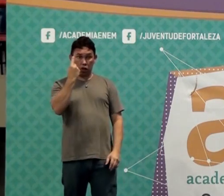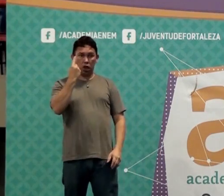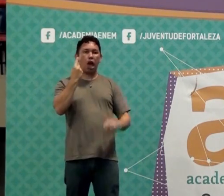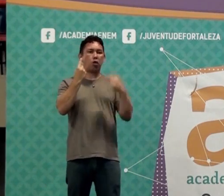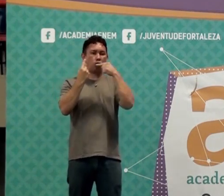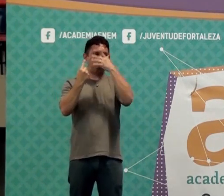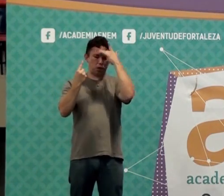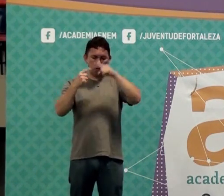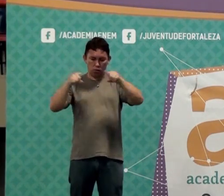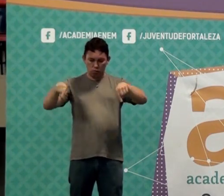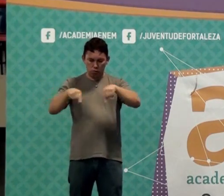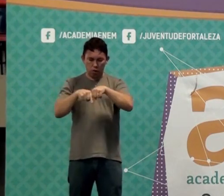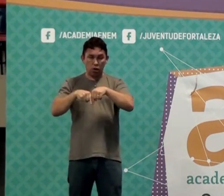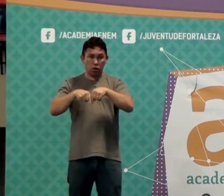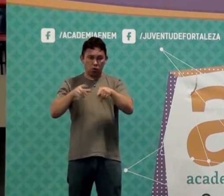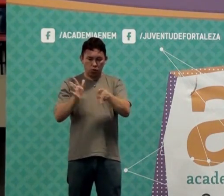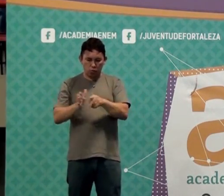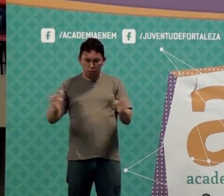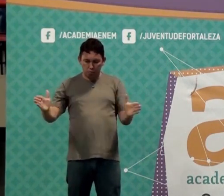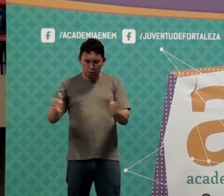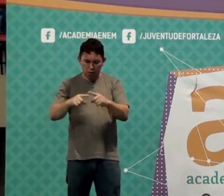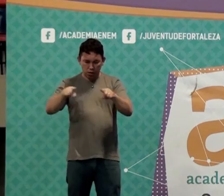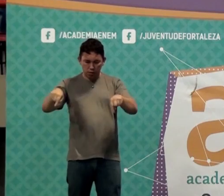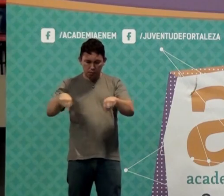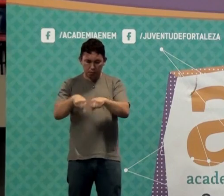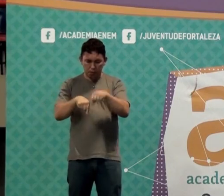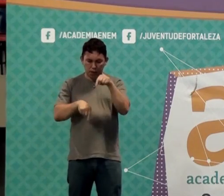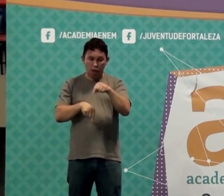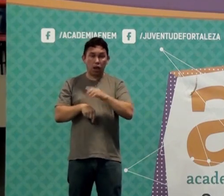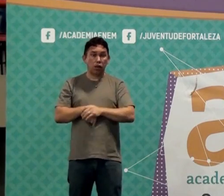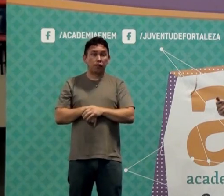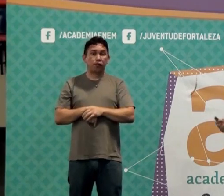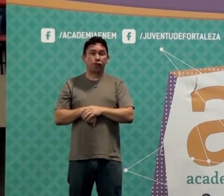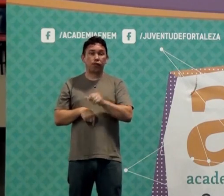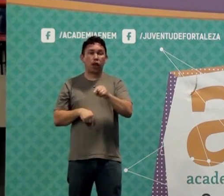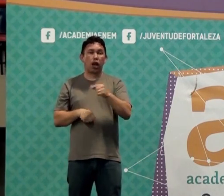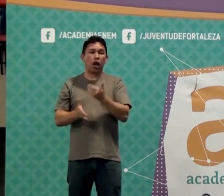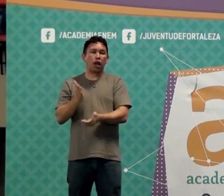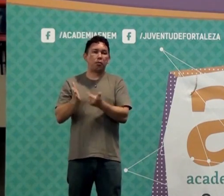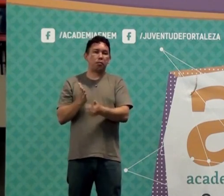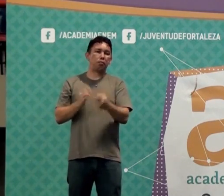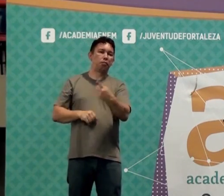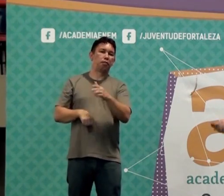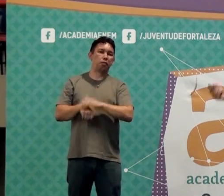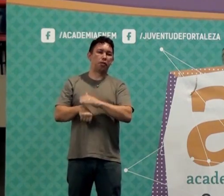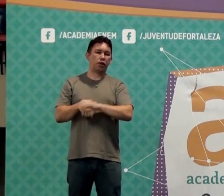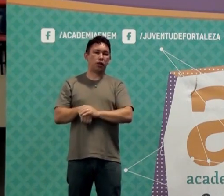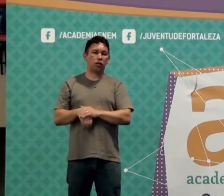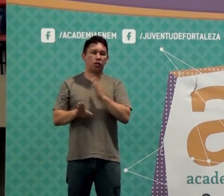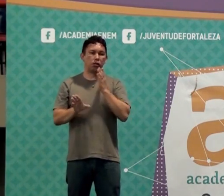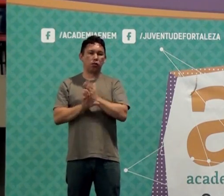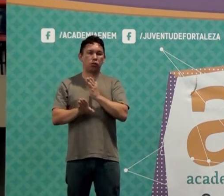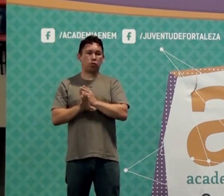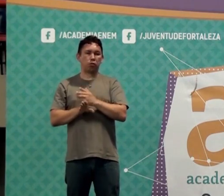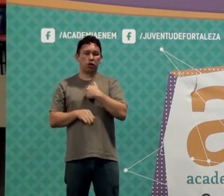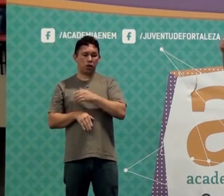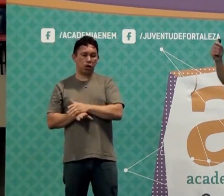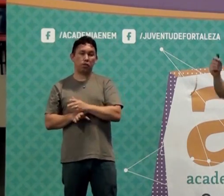conde, tá certo? O duque é o cara, viu? Depois do rei, é o